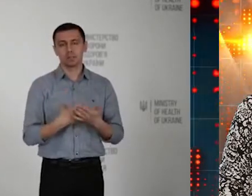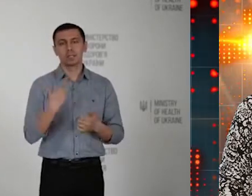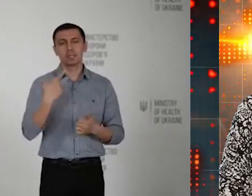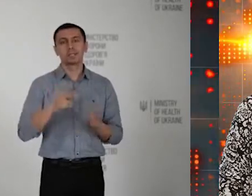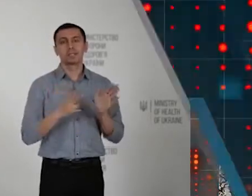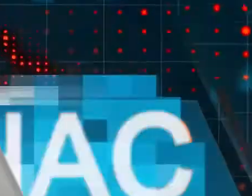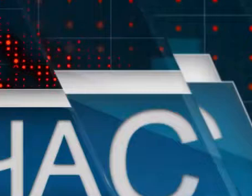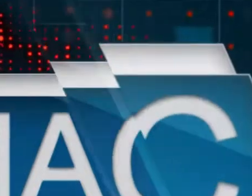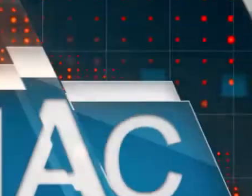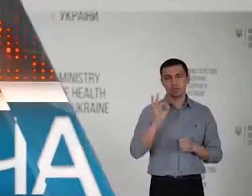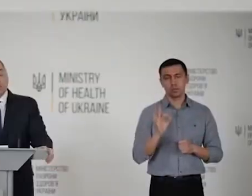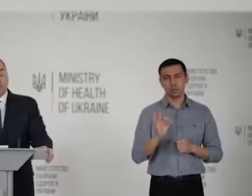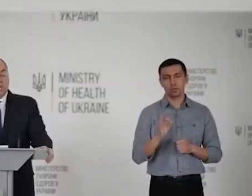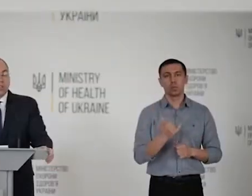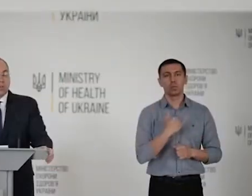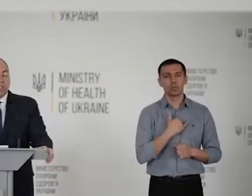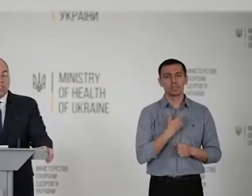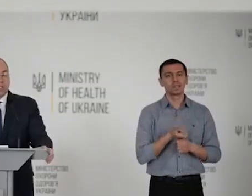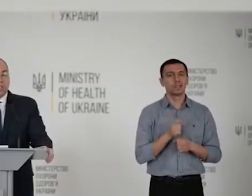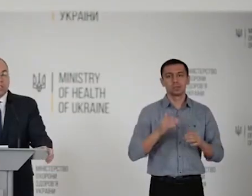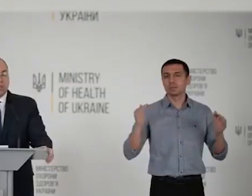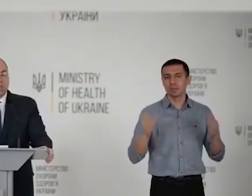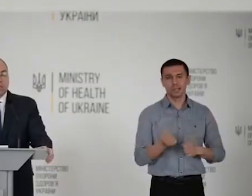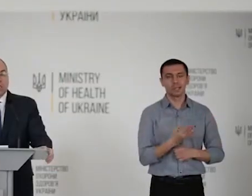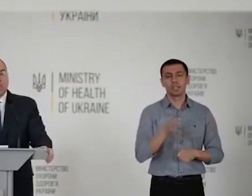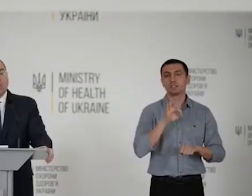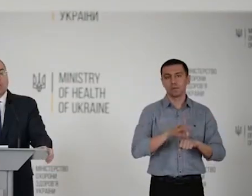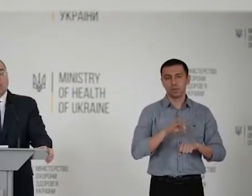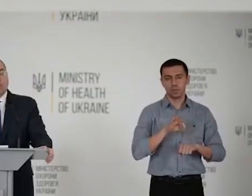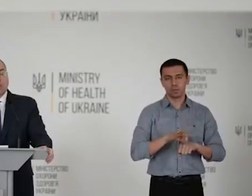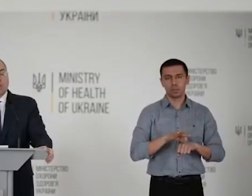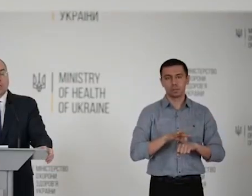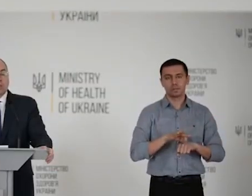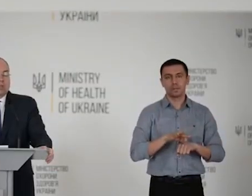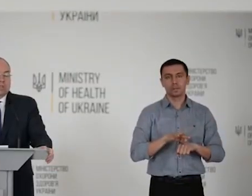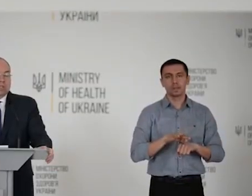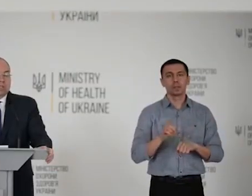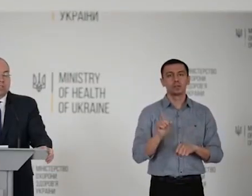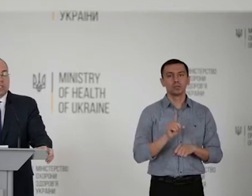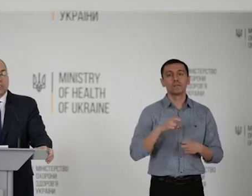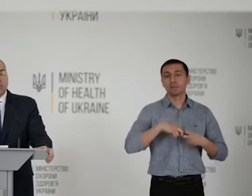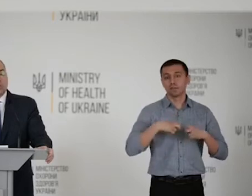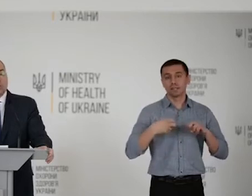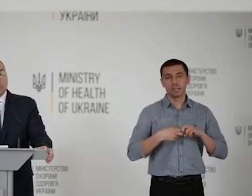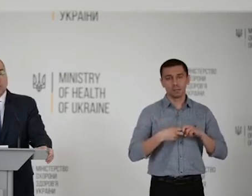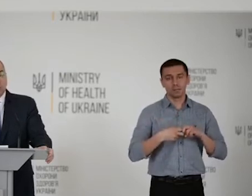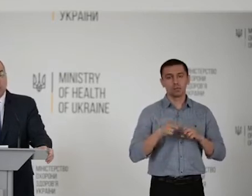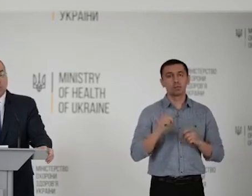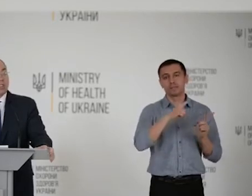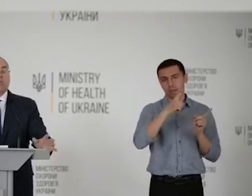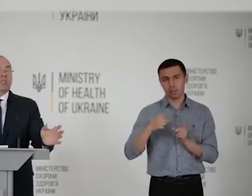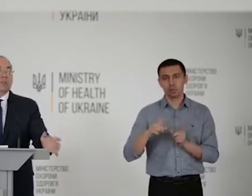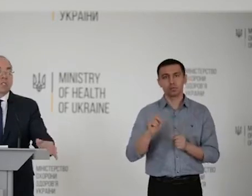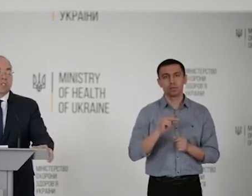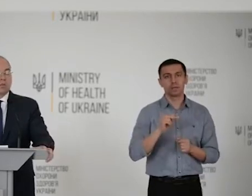областях послаблять. Нас значно зменшилась кількість захворівших, що в Івано-Франківській, що в